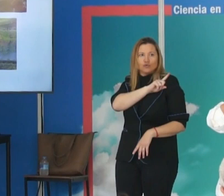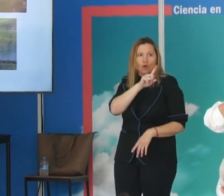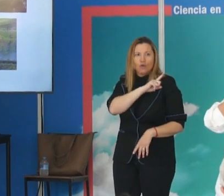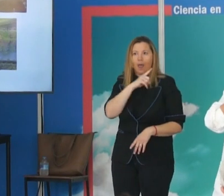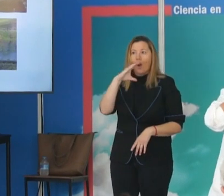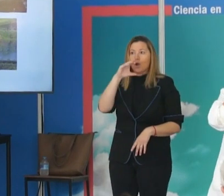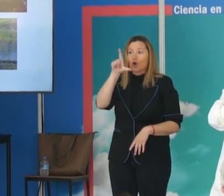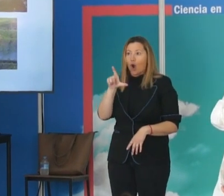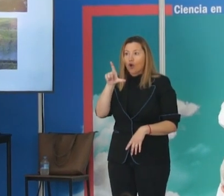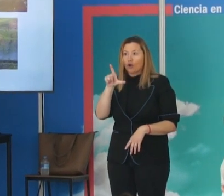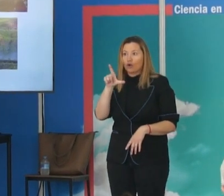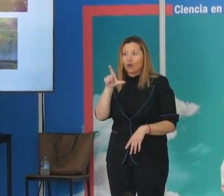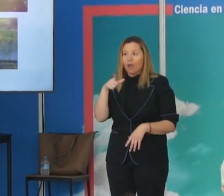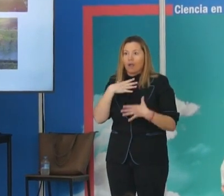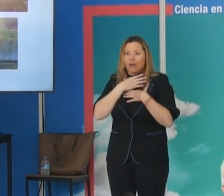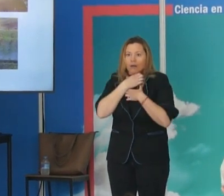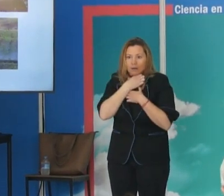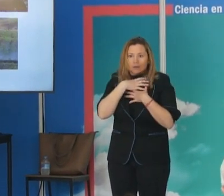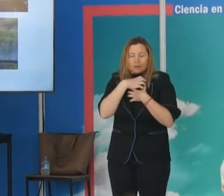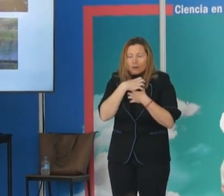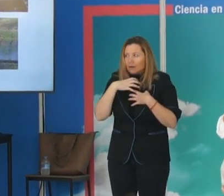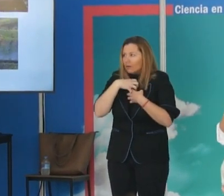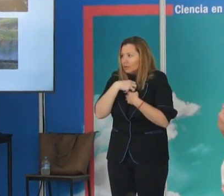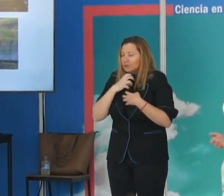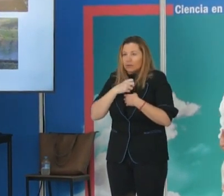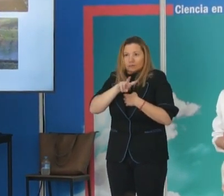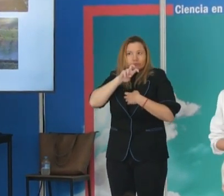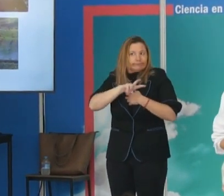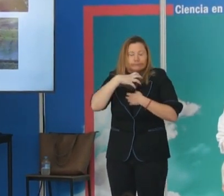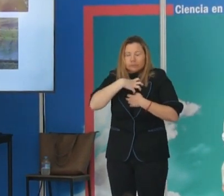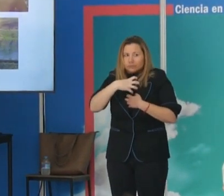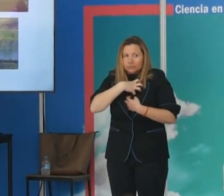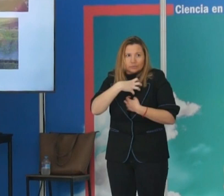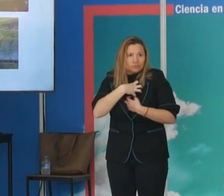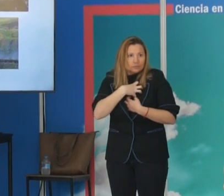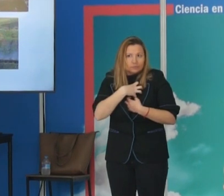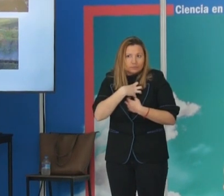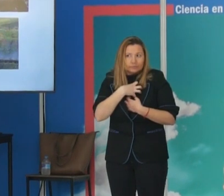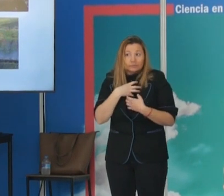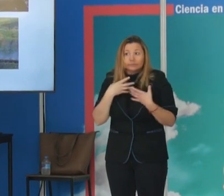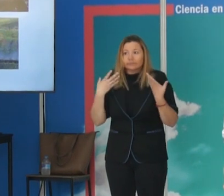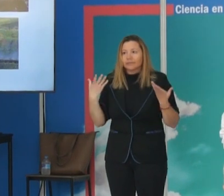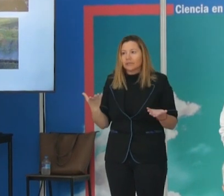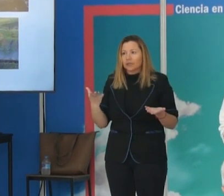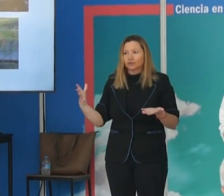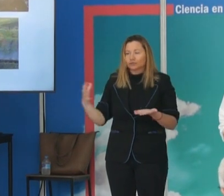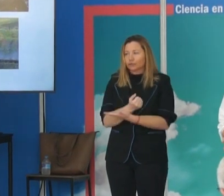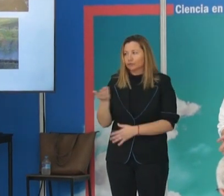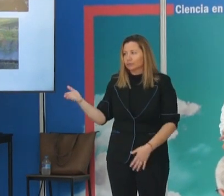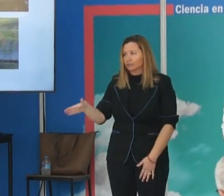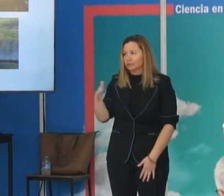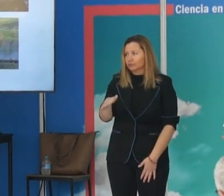un gas asfixiante, es un gas asfixiante, y entonces pues más que nada morían,